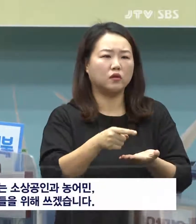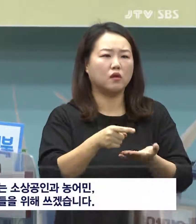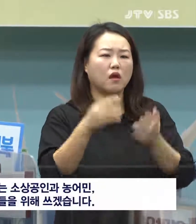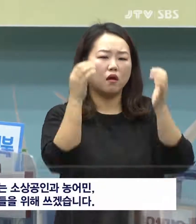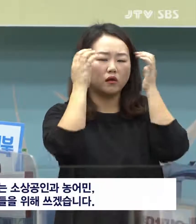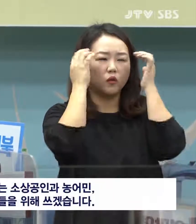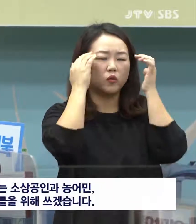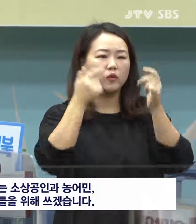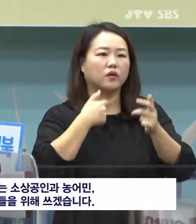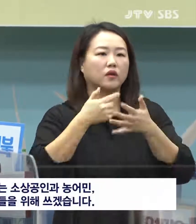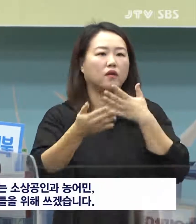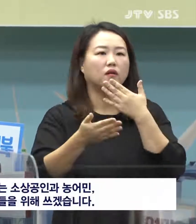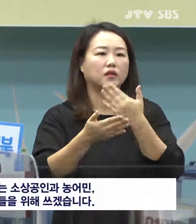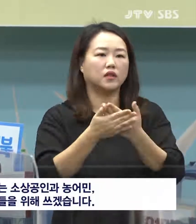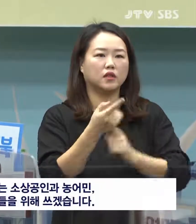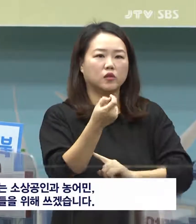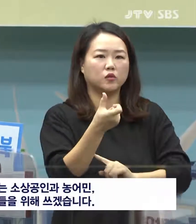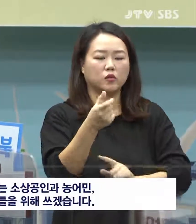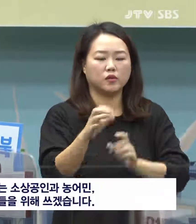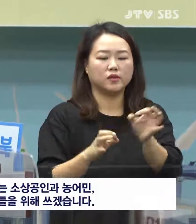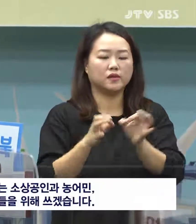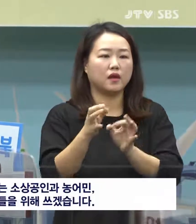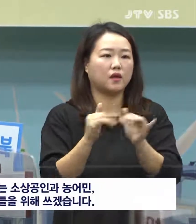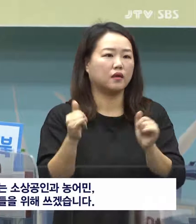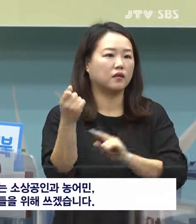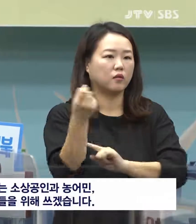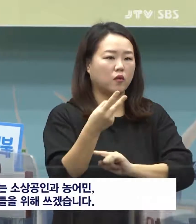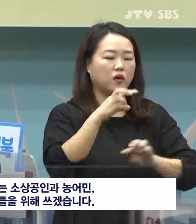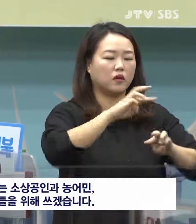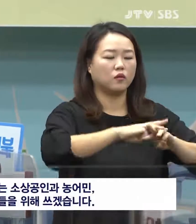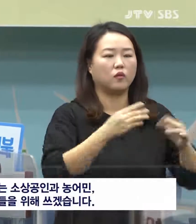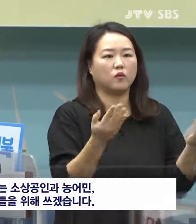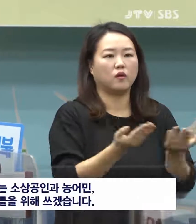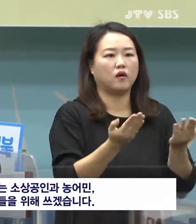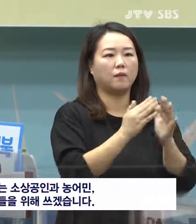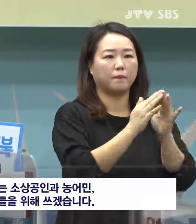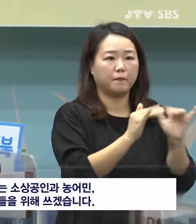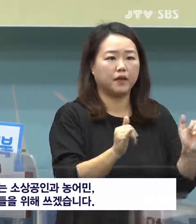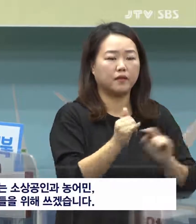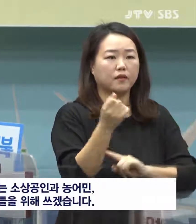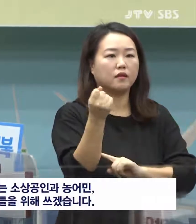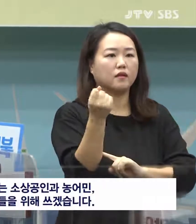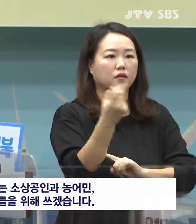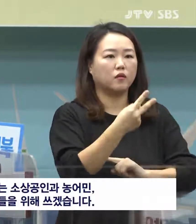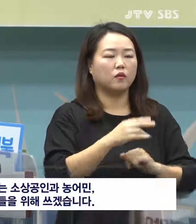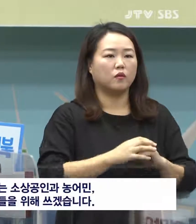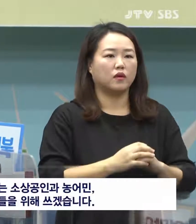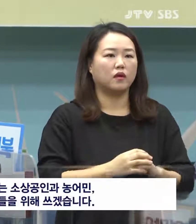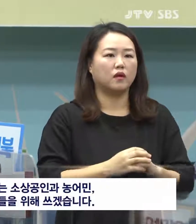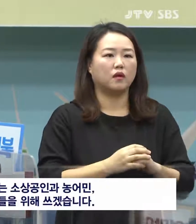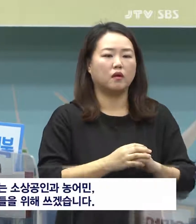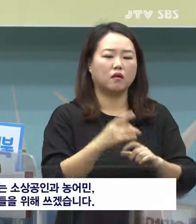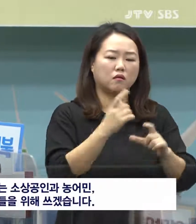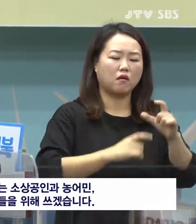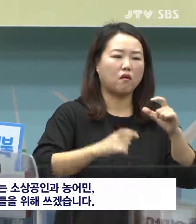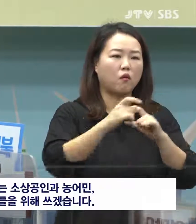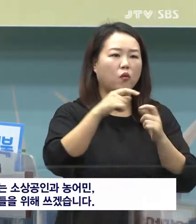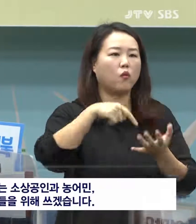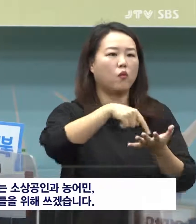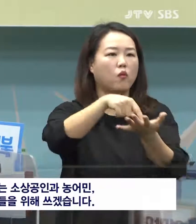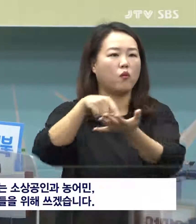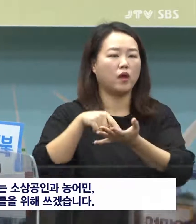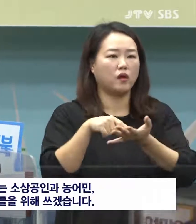고통을 겪는 소상공인과 농업인, 그리고 더욱 외로운 겨울을